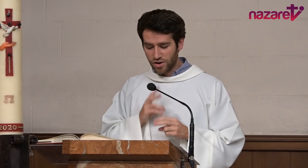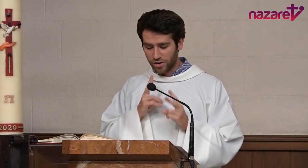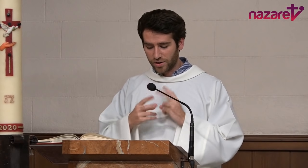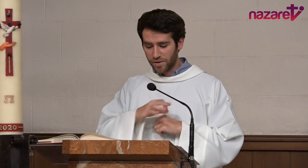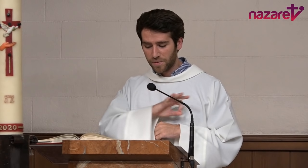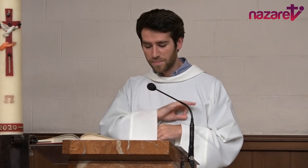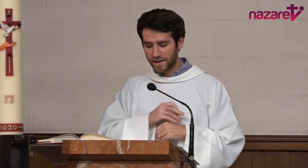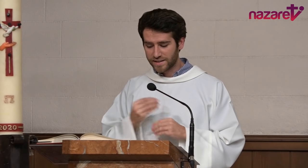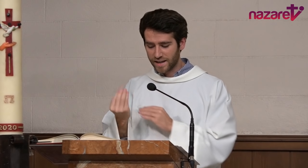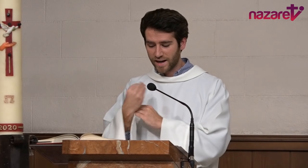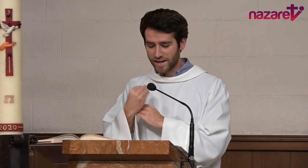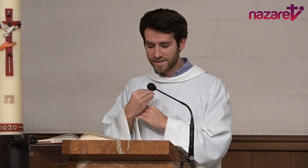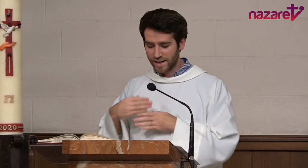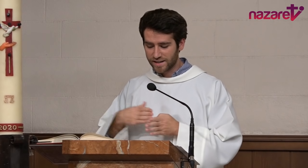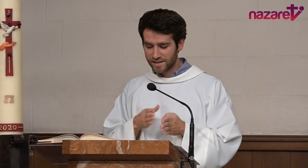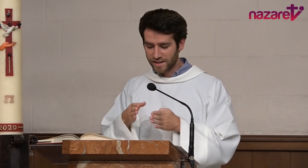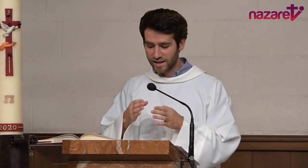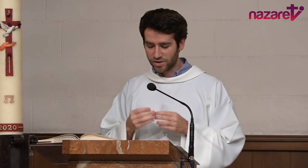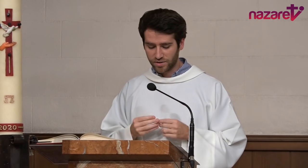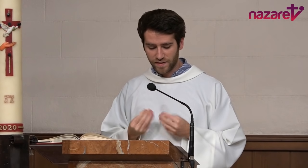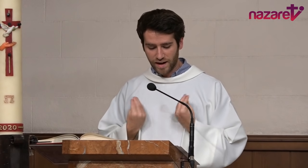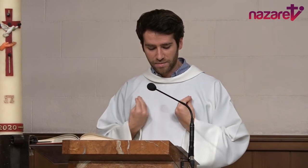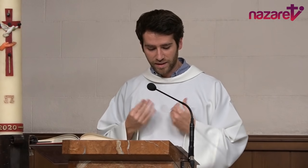Señor, me enseñarás el sendero de la vida.